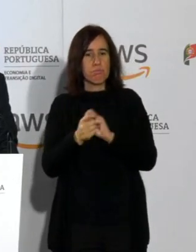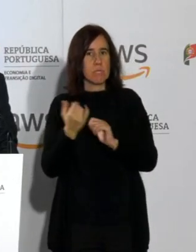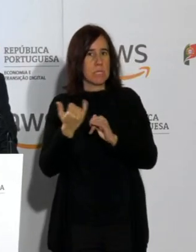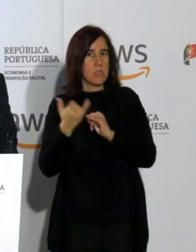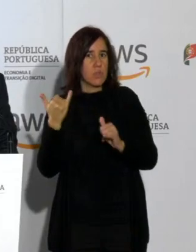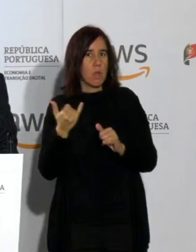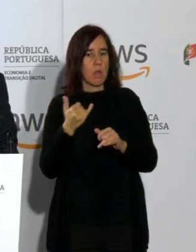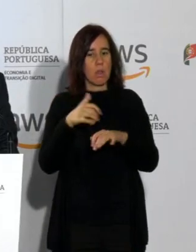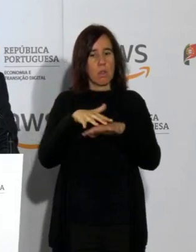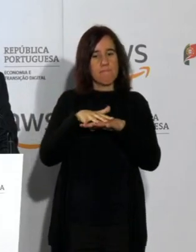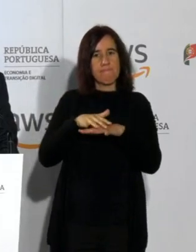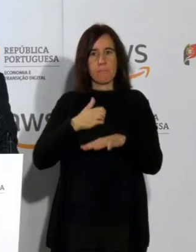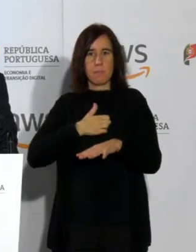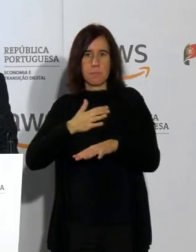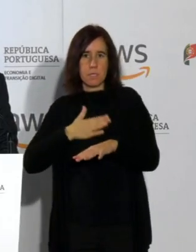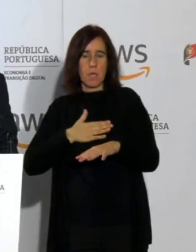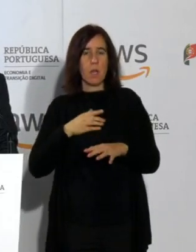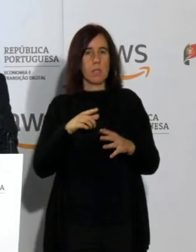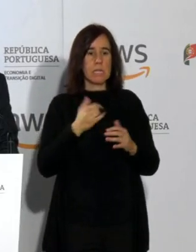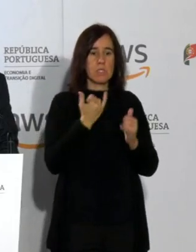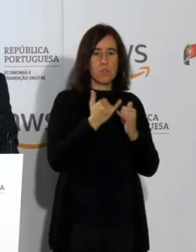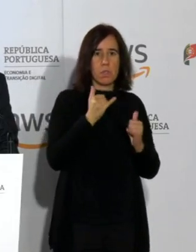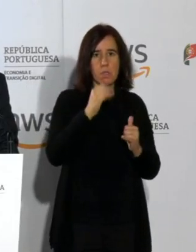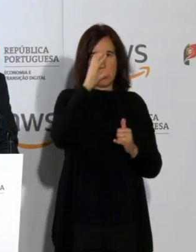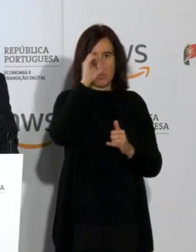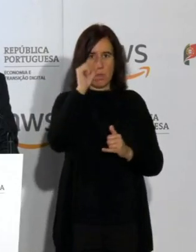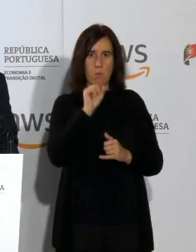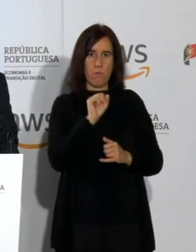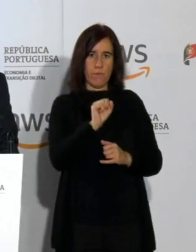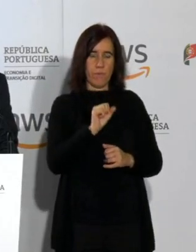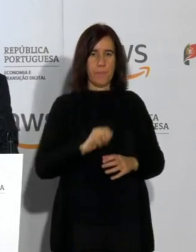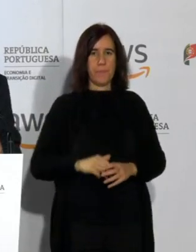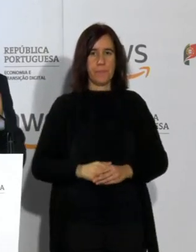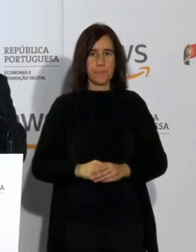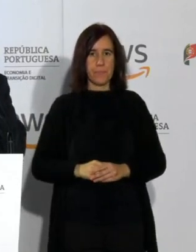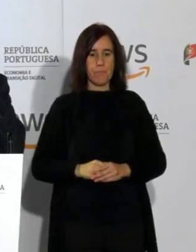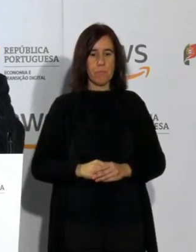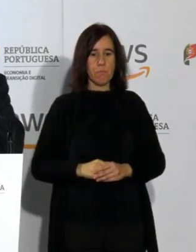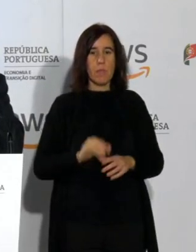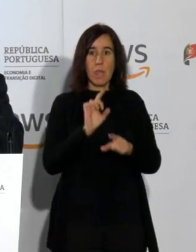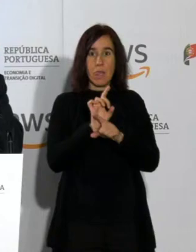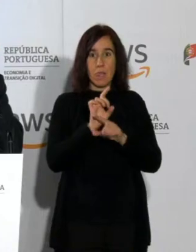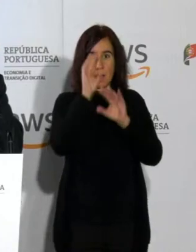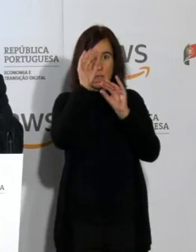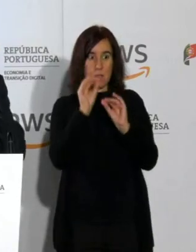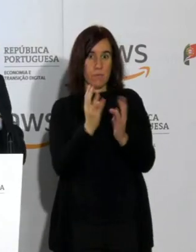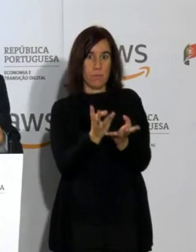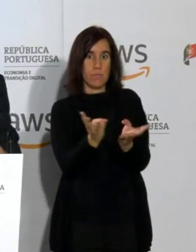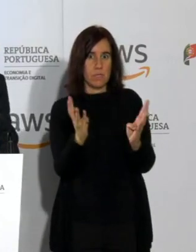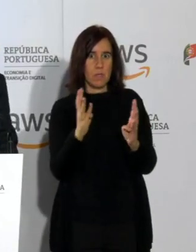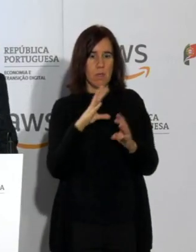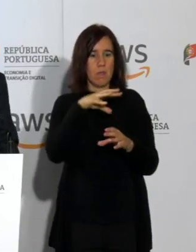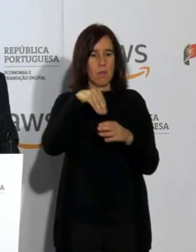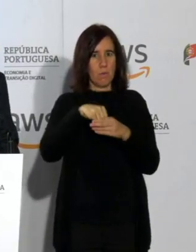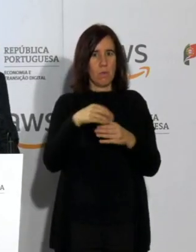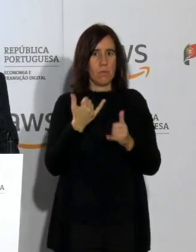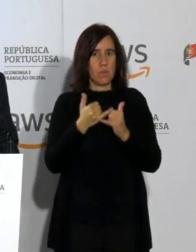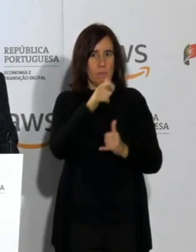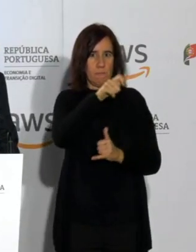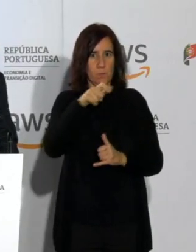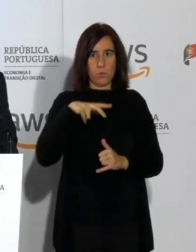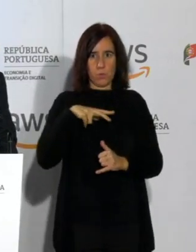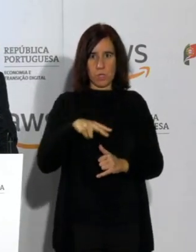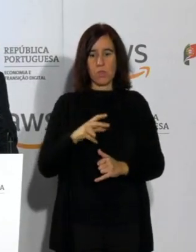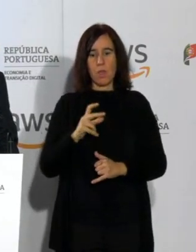do tecido empresarial e a digitalização digital. No que respeita à formação e inclusão digital dos portugueses, a Amazon